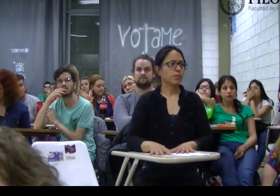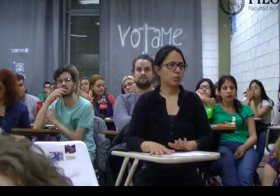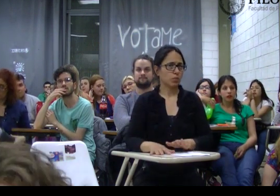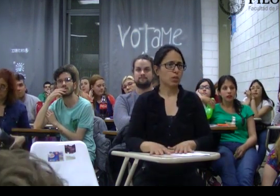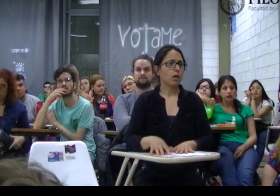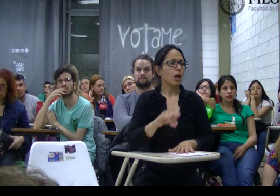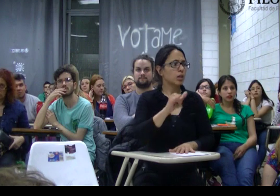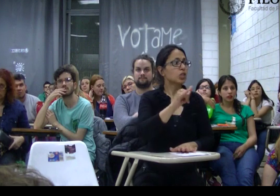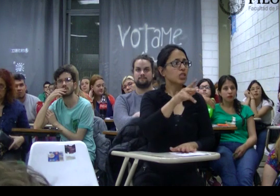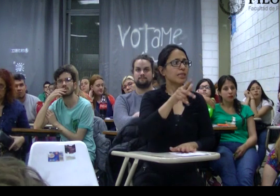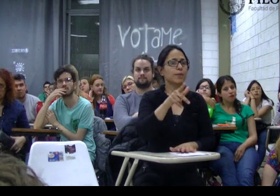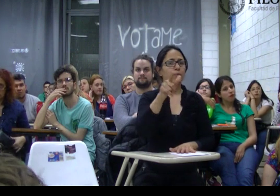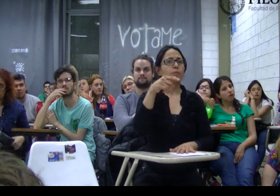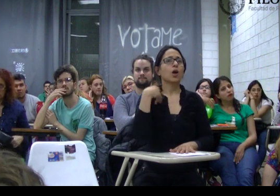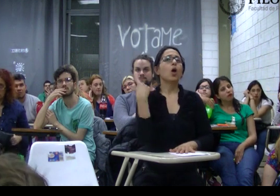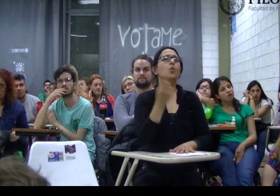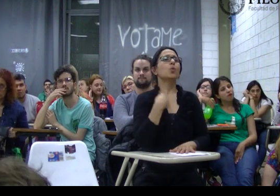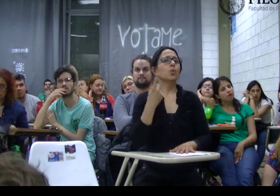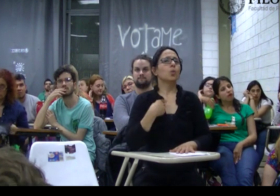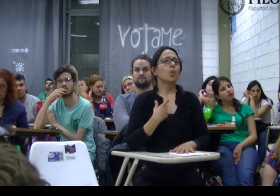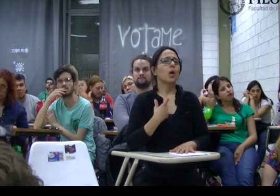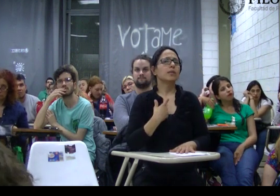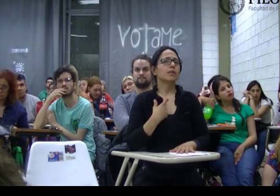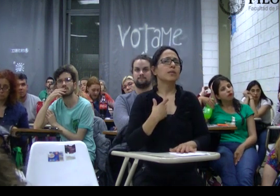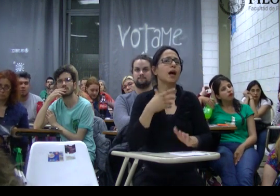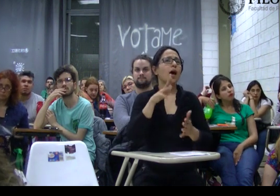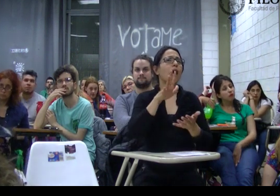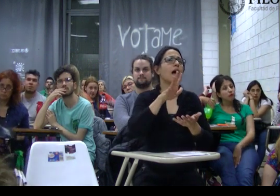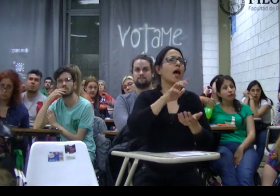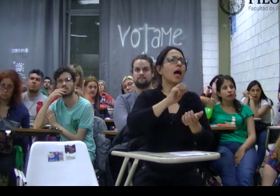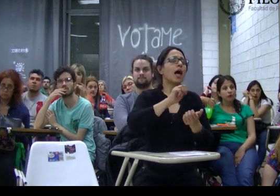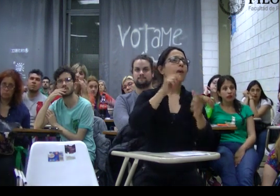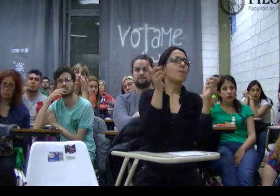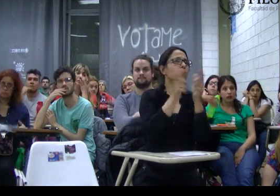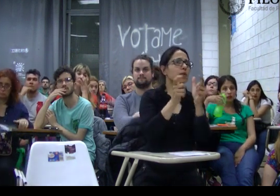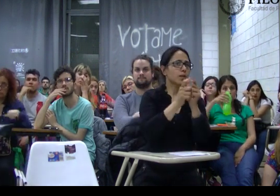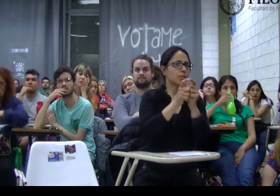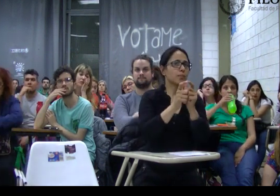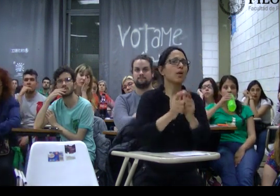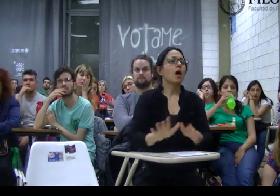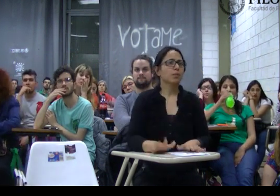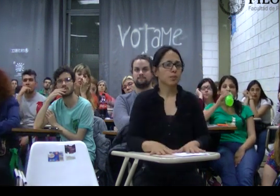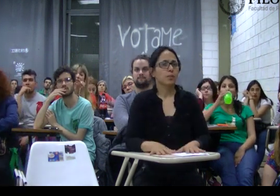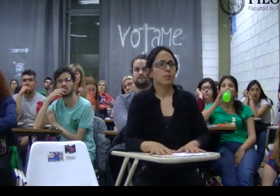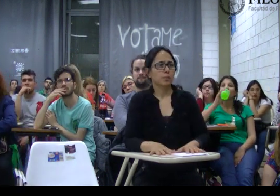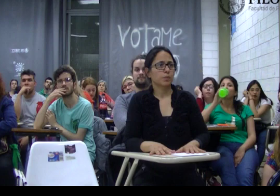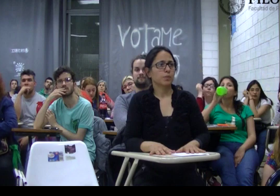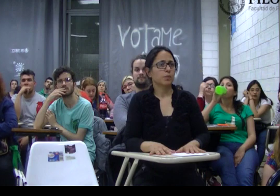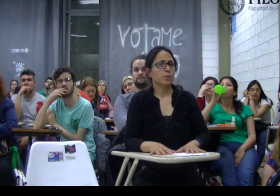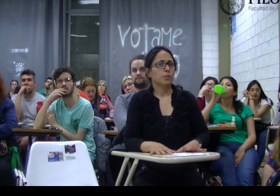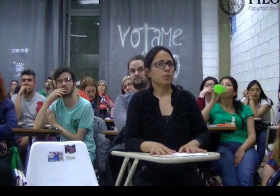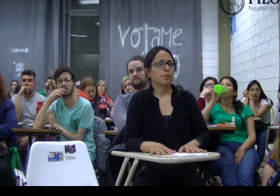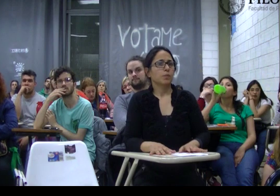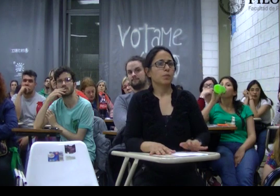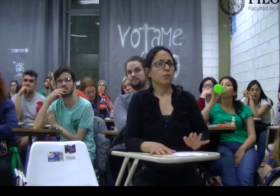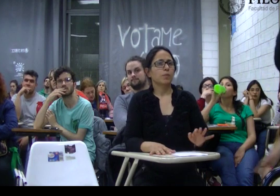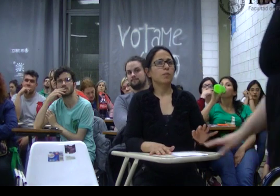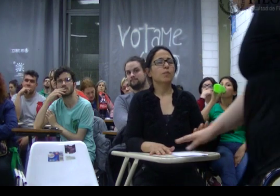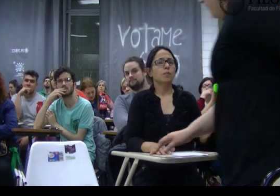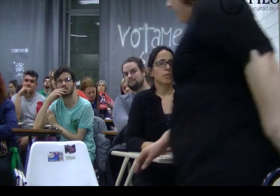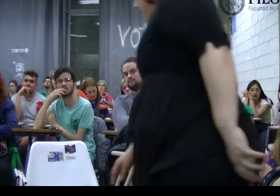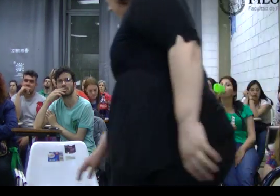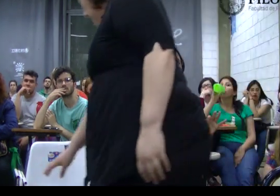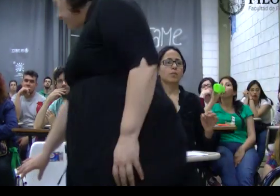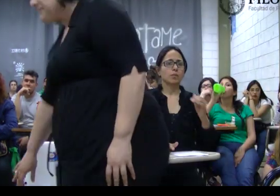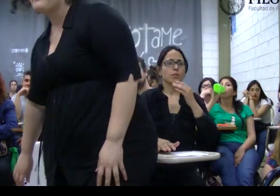Se llama Nuestra Sexualidad en Señas. Dice, por eso decidimos hacer este video, para darte esta información que necesitas,